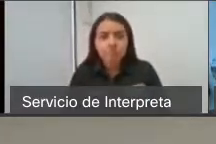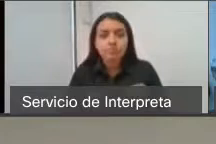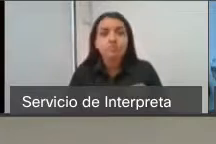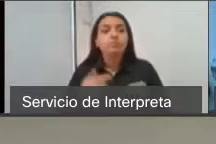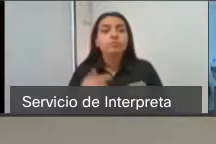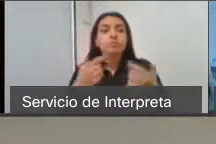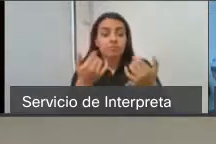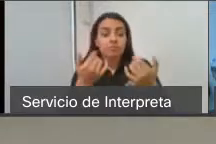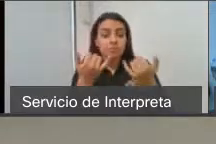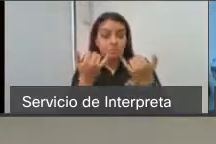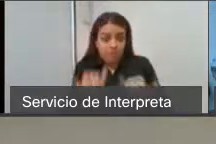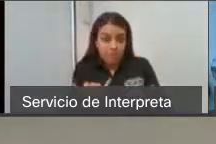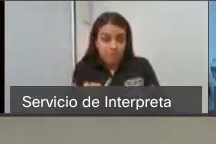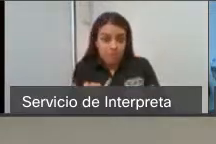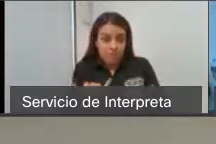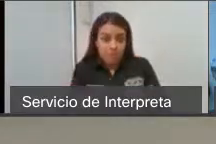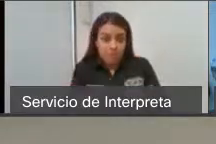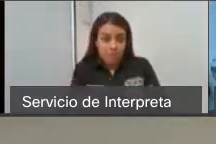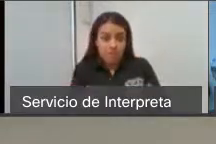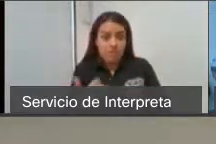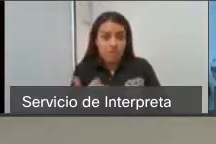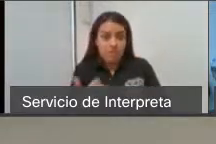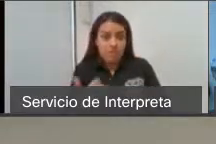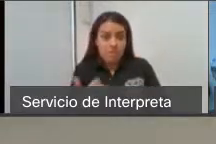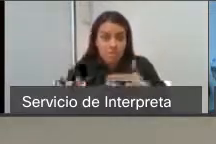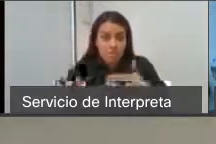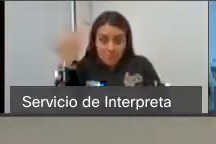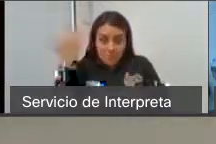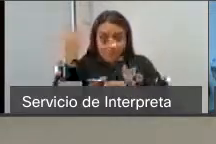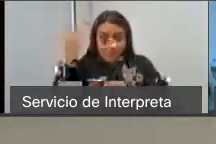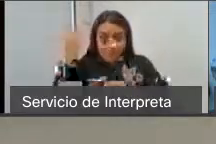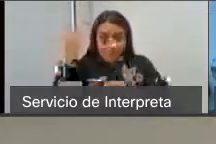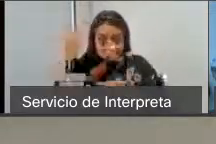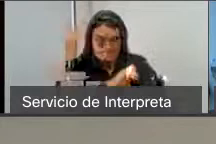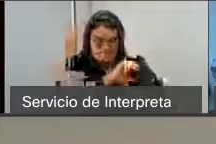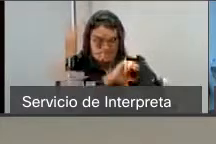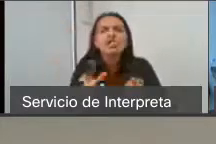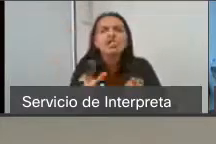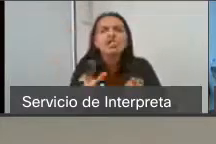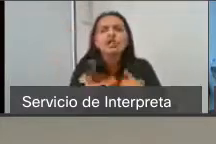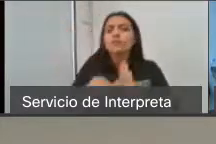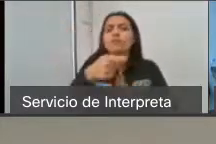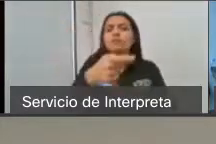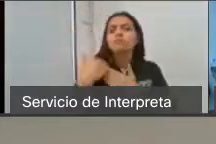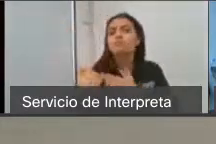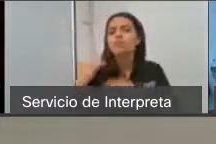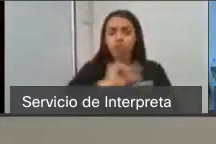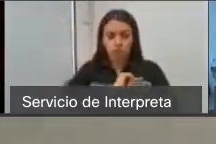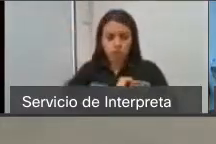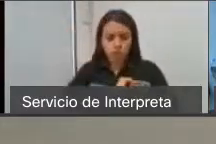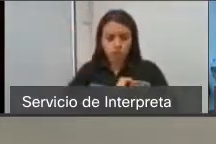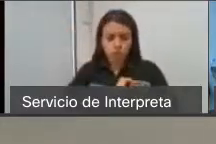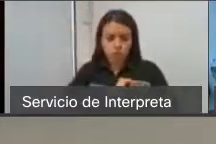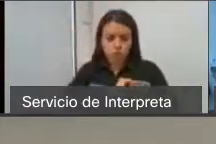Edith y lo que tengo para presentarla es solo su cargo en el INSOR. Me gustaría